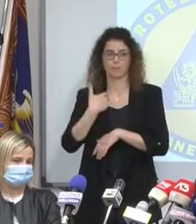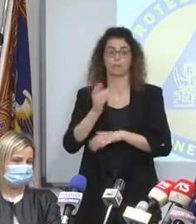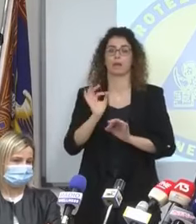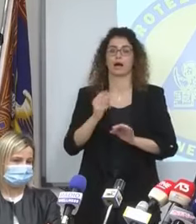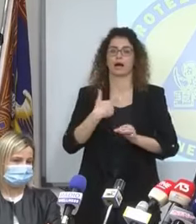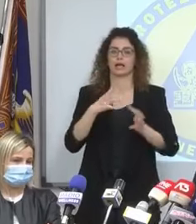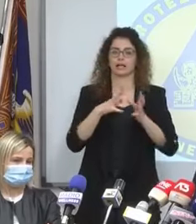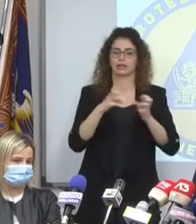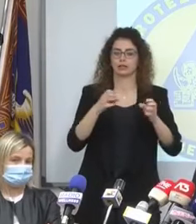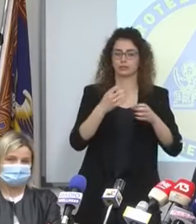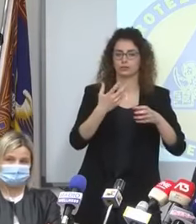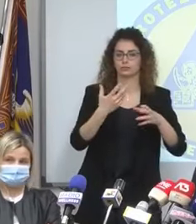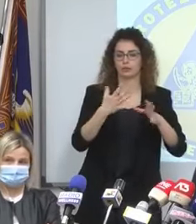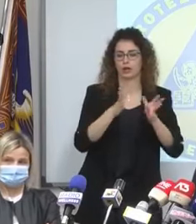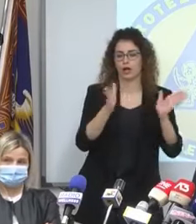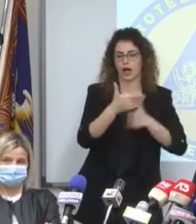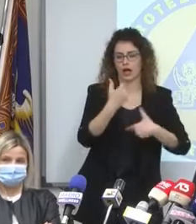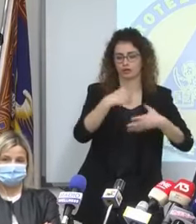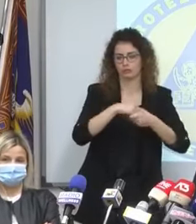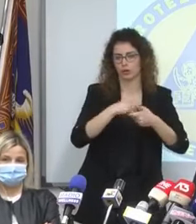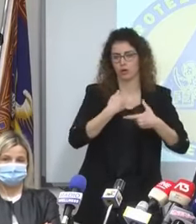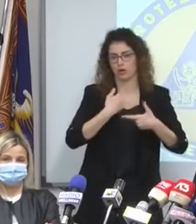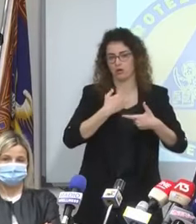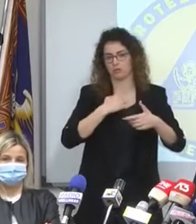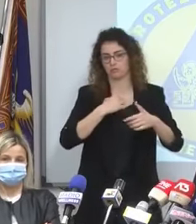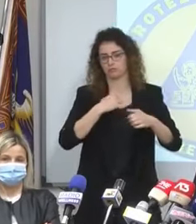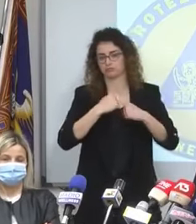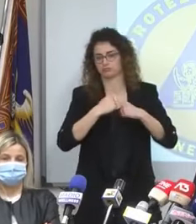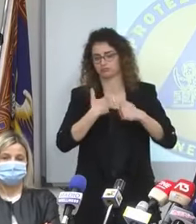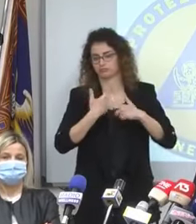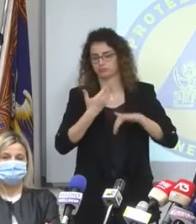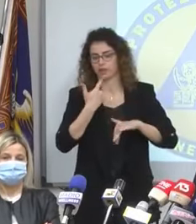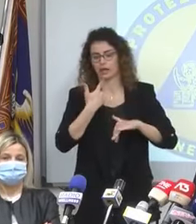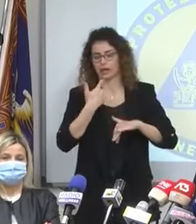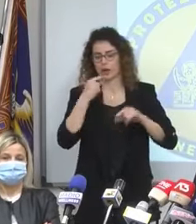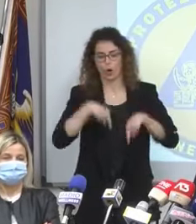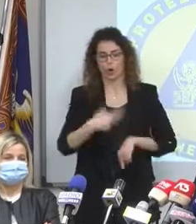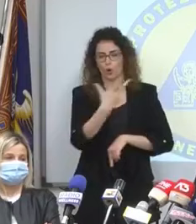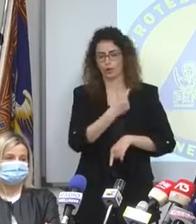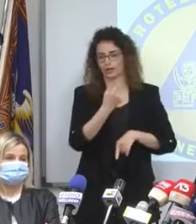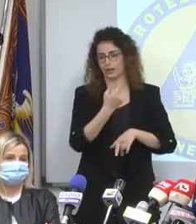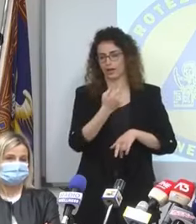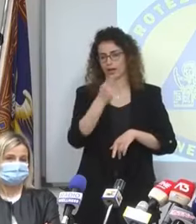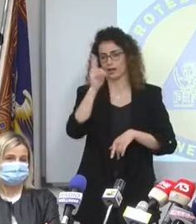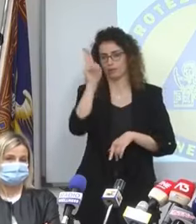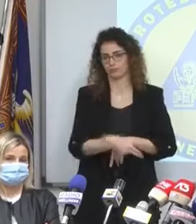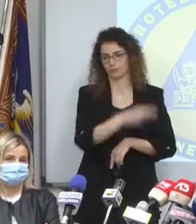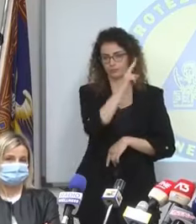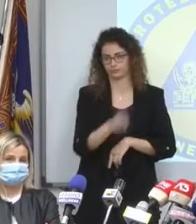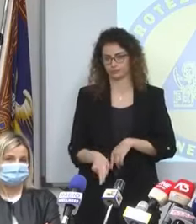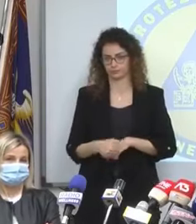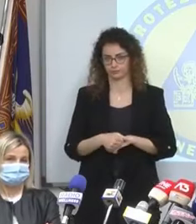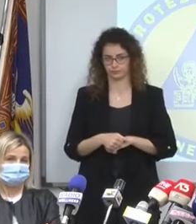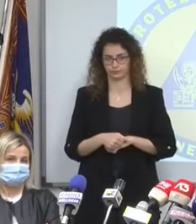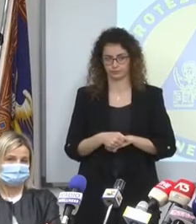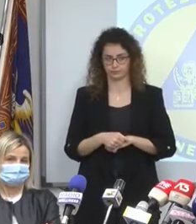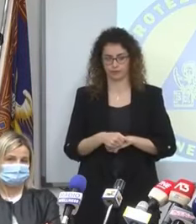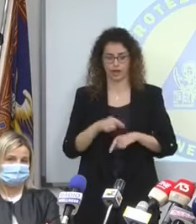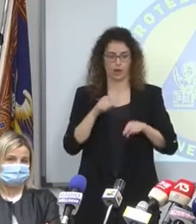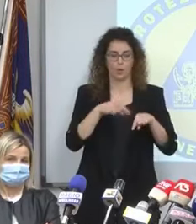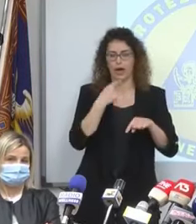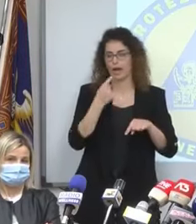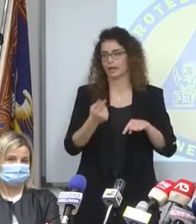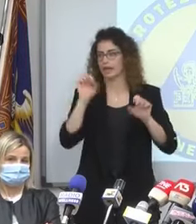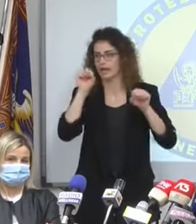decisamente no, proibito. Adesso, però Da qui a dire che il Veneto ha fatto vaccinazioni anomale,